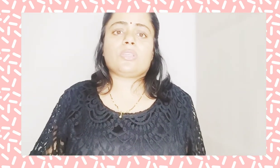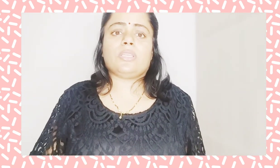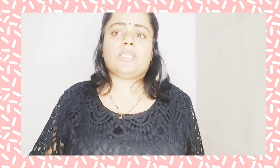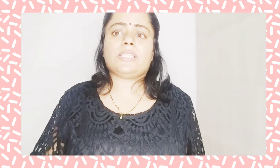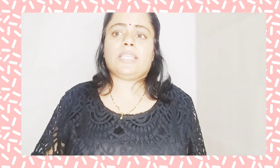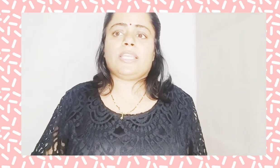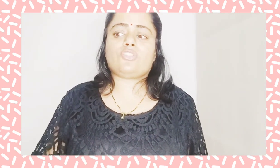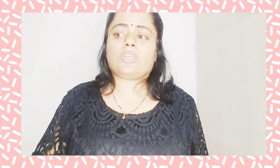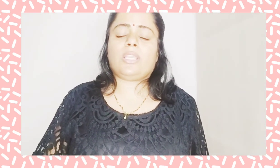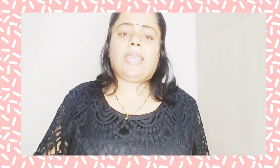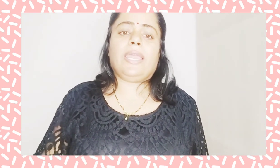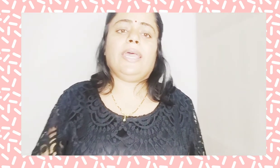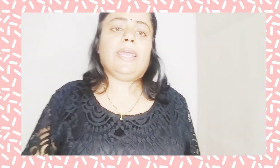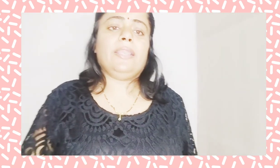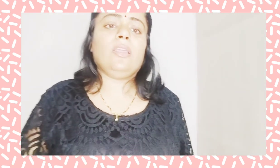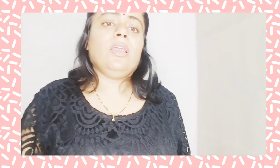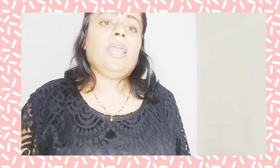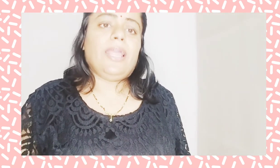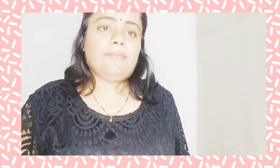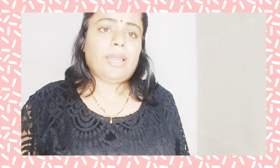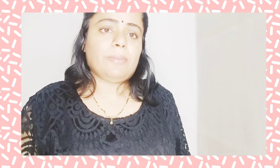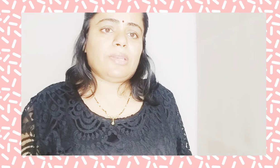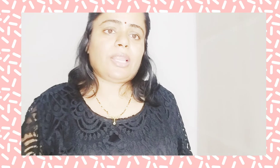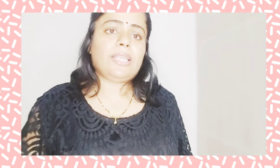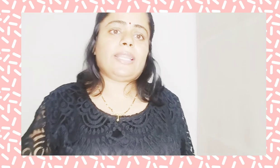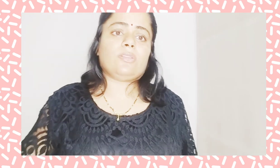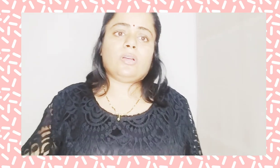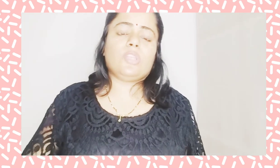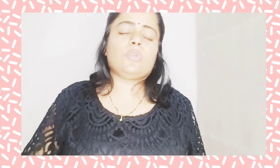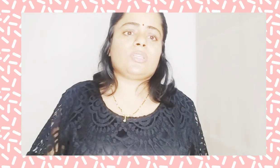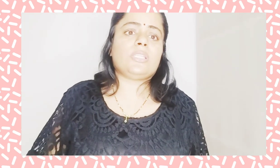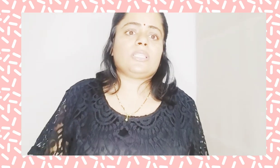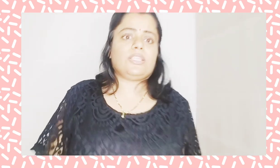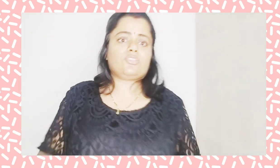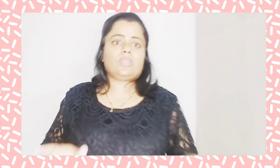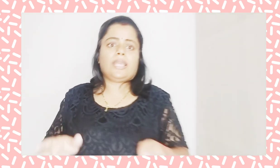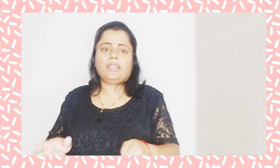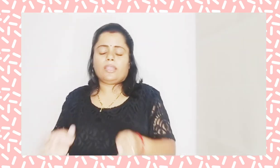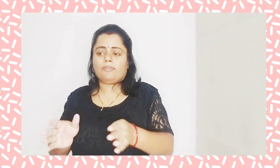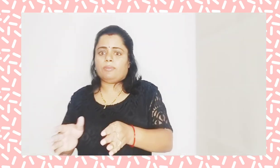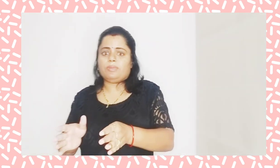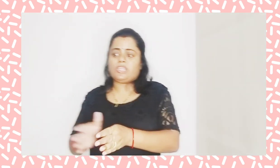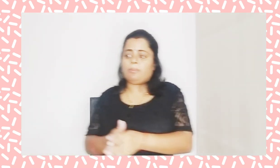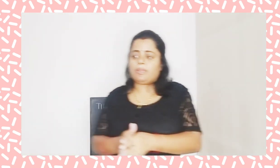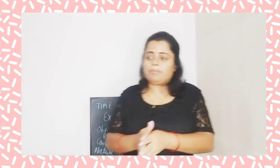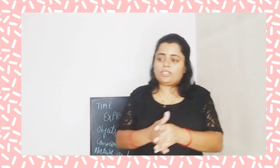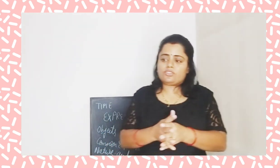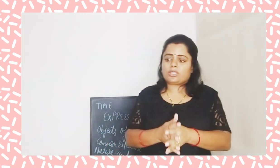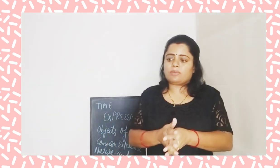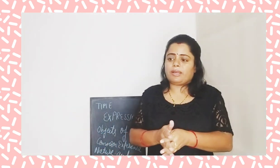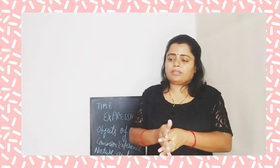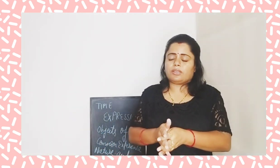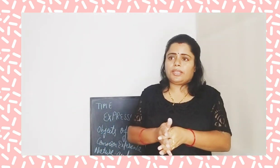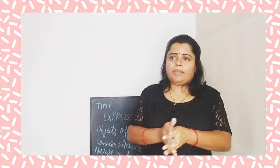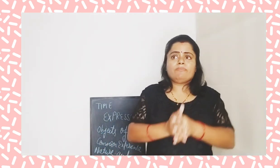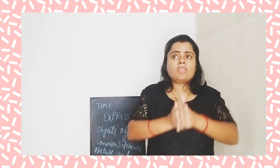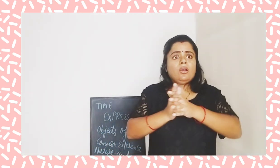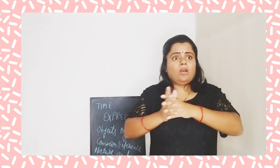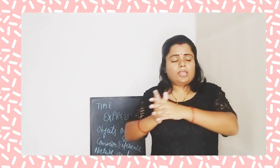is nature and environment, right? And third use is nature and environment, जहाँ पर हम nature की बात कर रहे हैं और